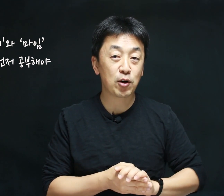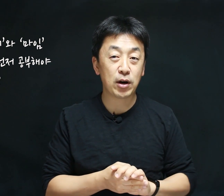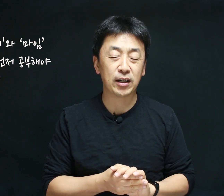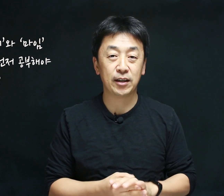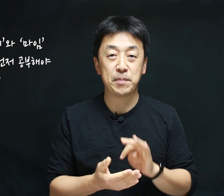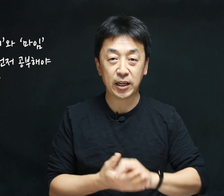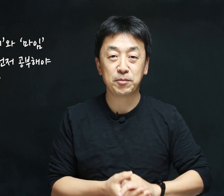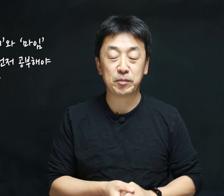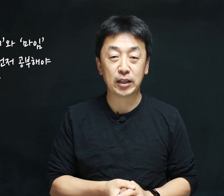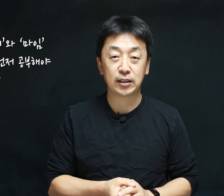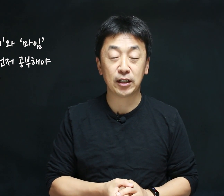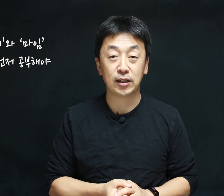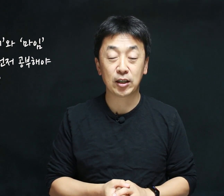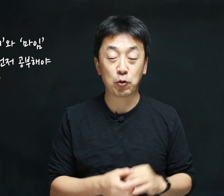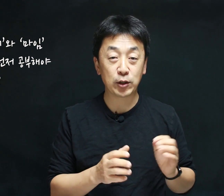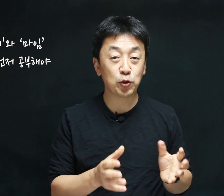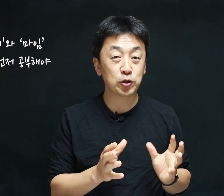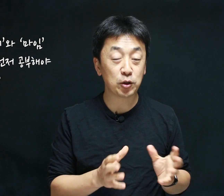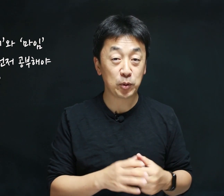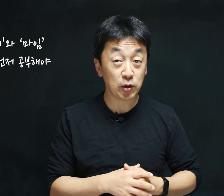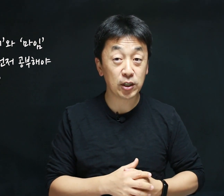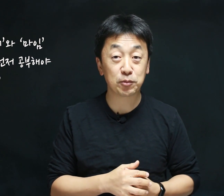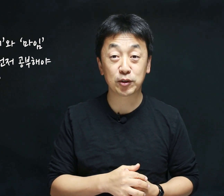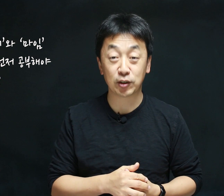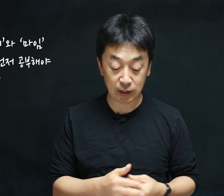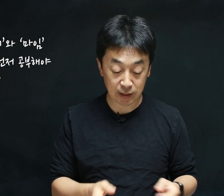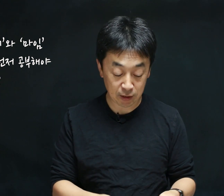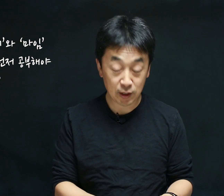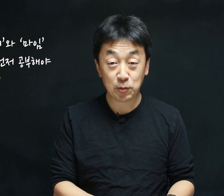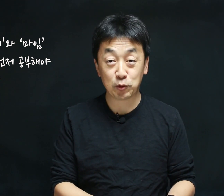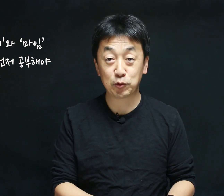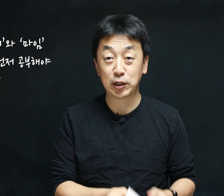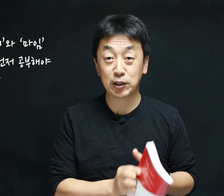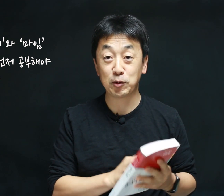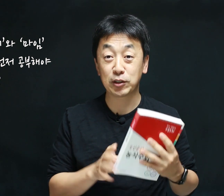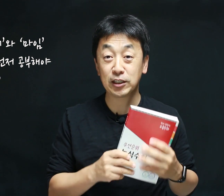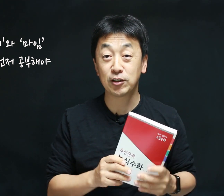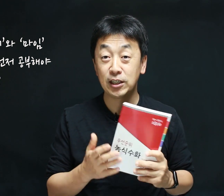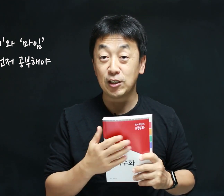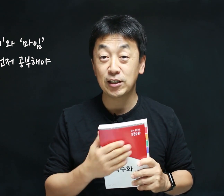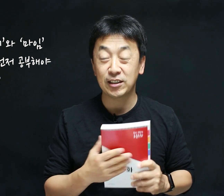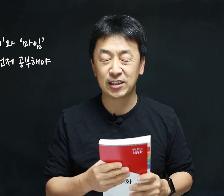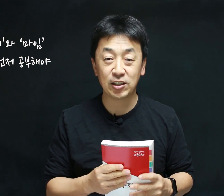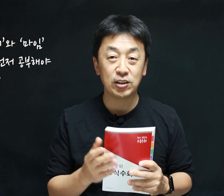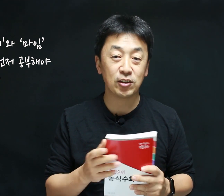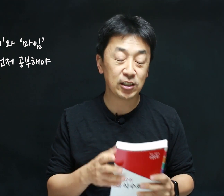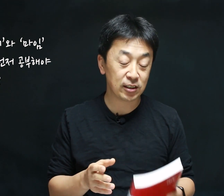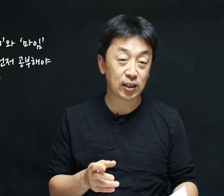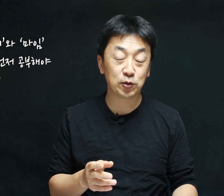농식수화와 마임입니다. 네. 그러니까 관용적 표현이라 부르는 것들 있잖아요. 뭐 예를 들면 우리 이런 책들 있잖아요. 이런 책들 가지고서